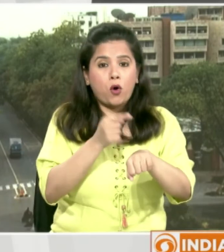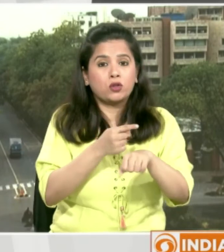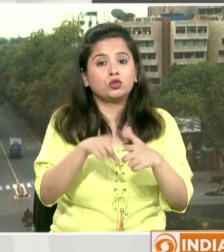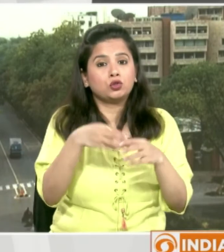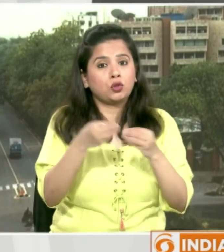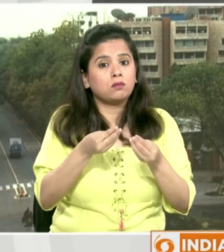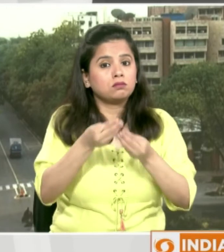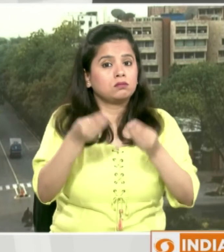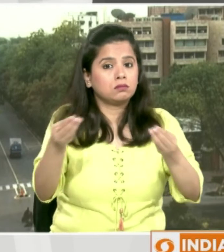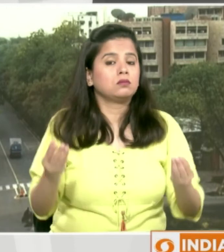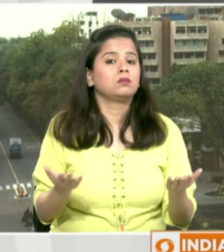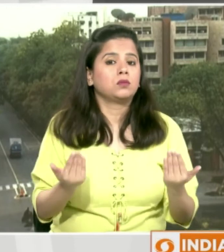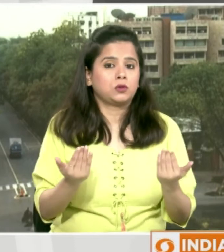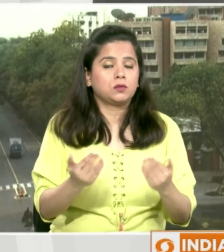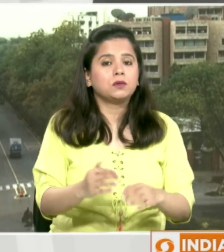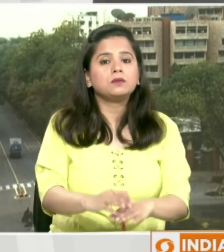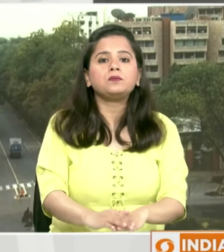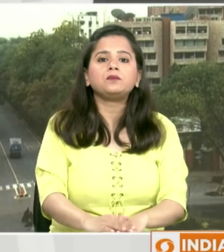होगा.